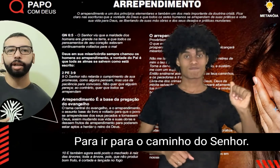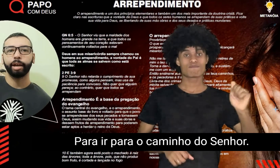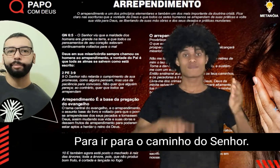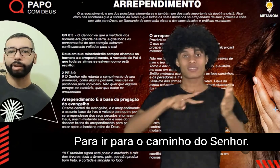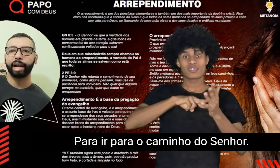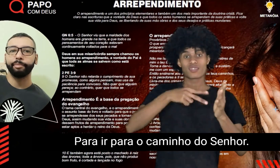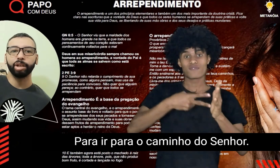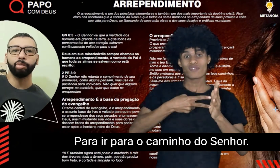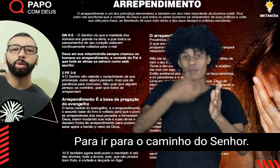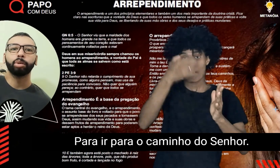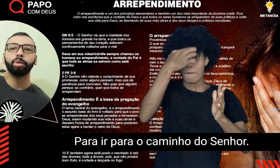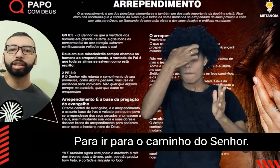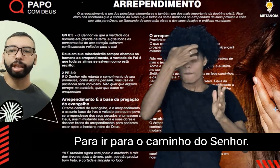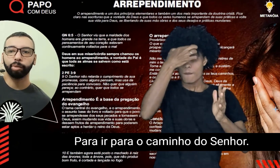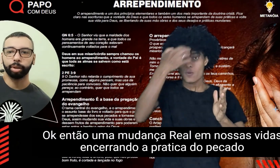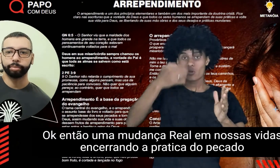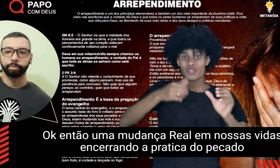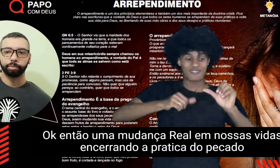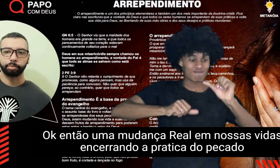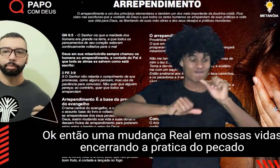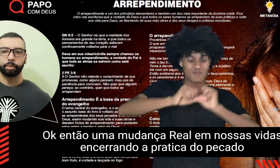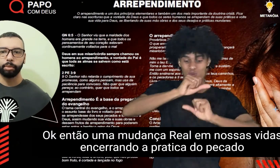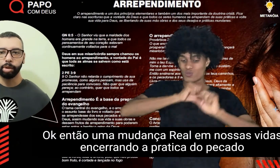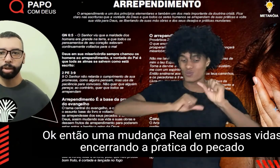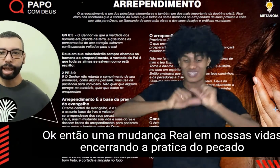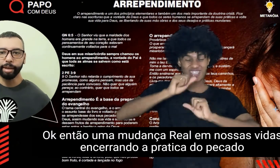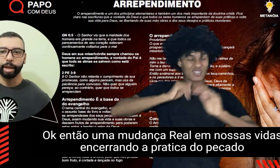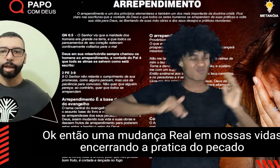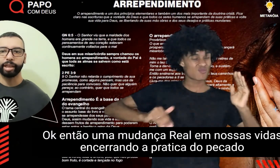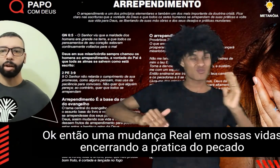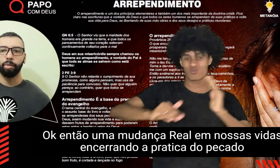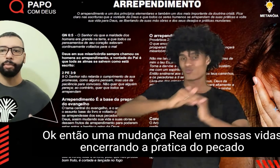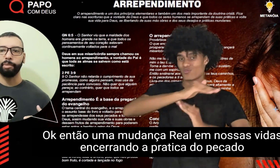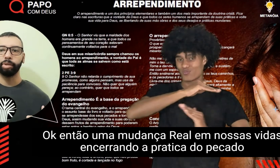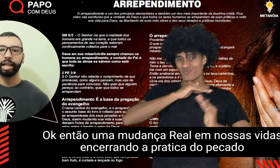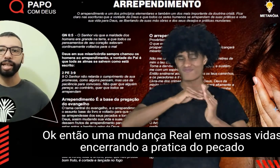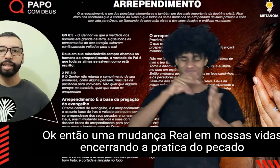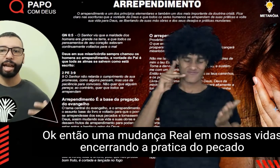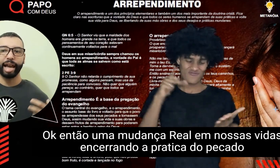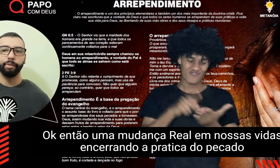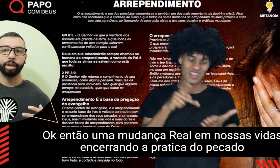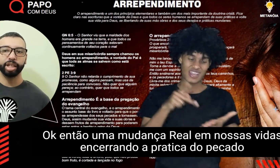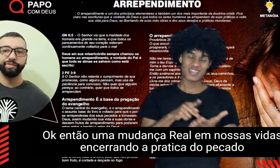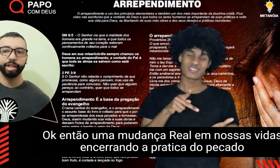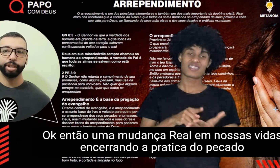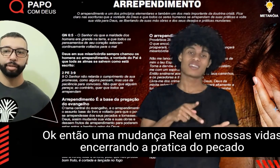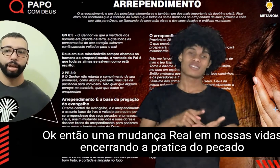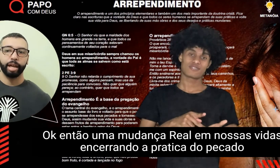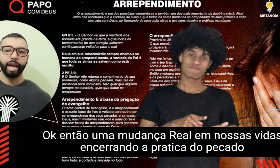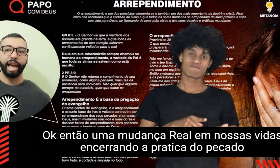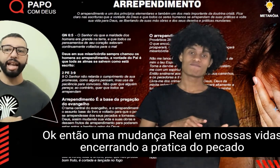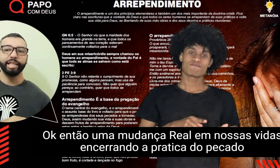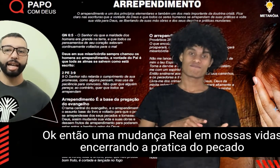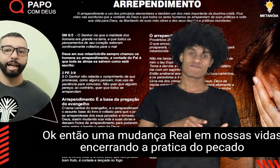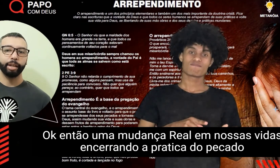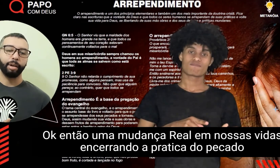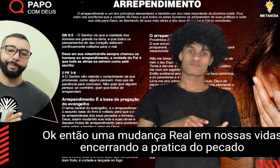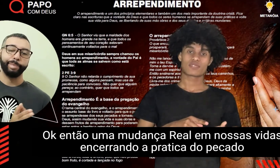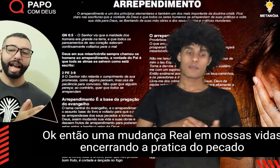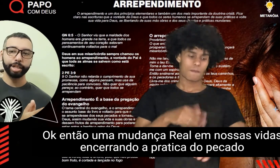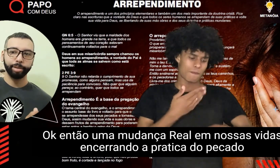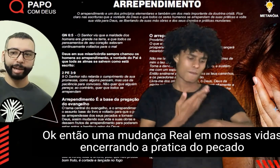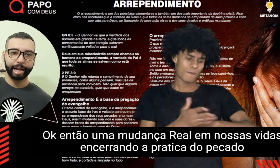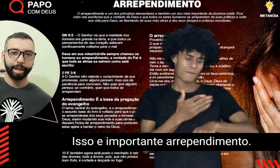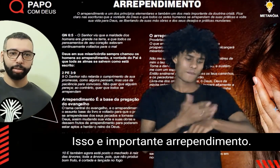para ir para o caminho do Senhor. Ok? Então, uma mudança real em nossas vidas. Encerrando